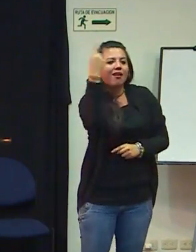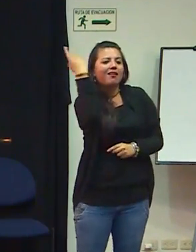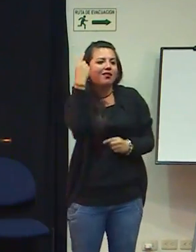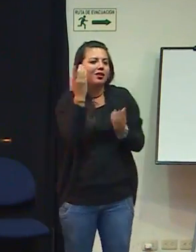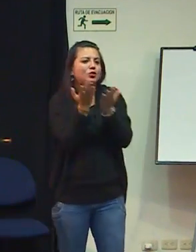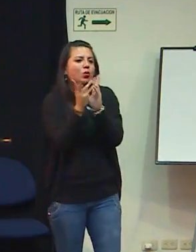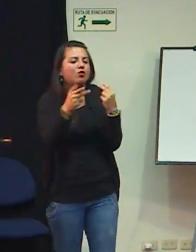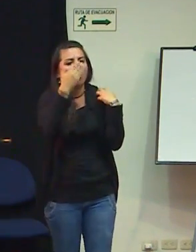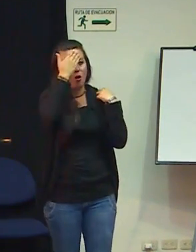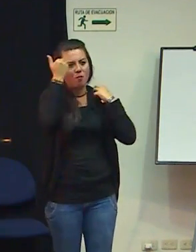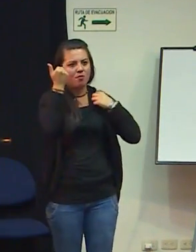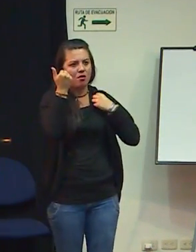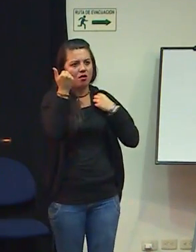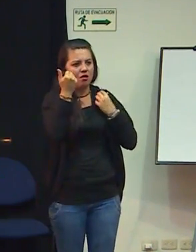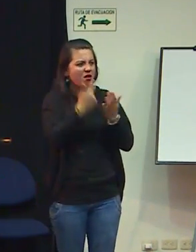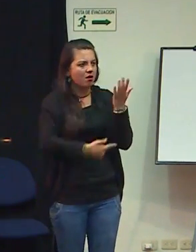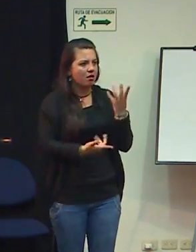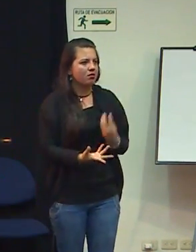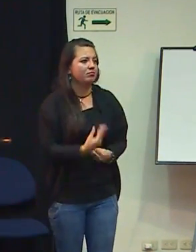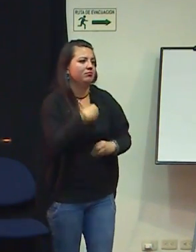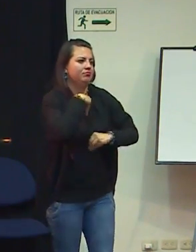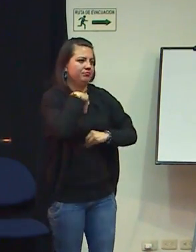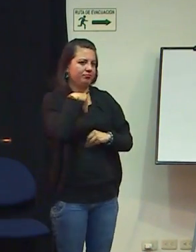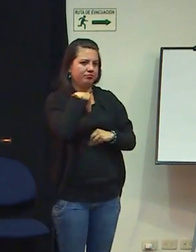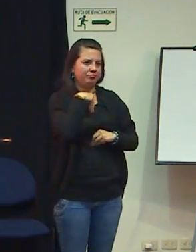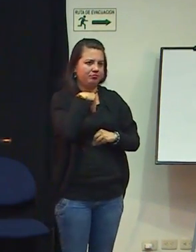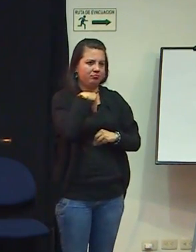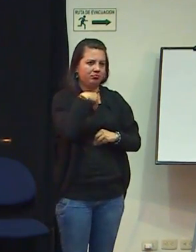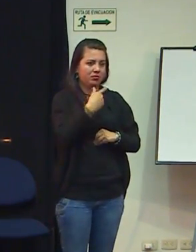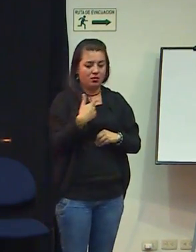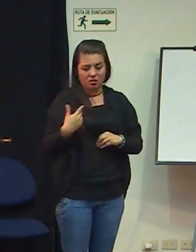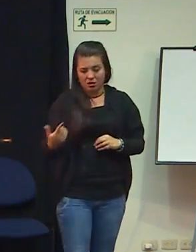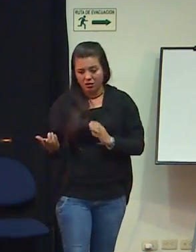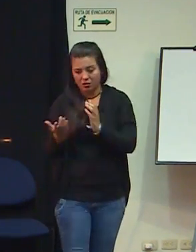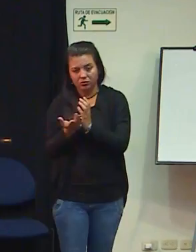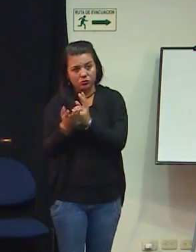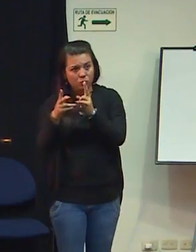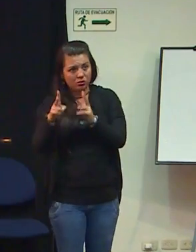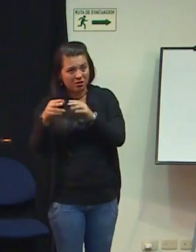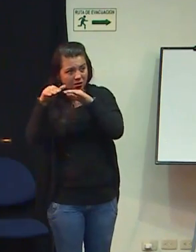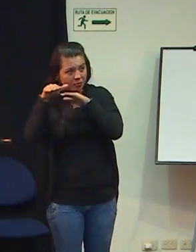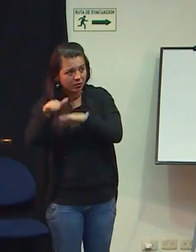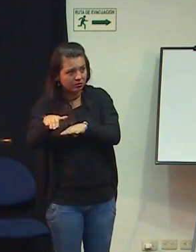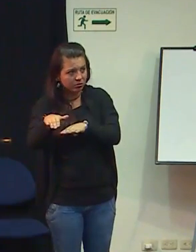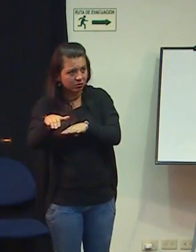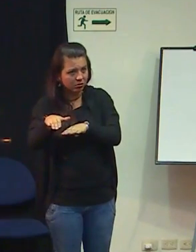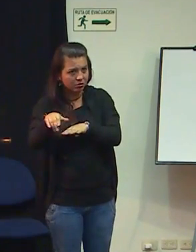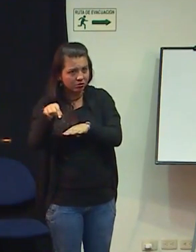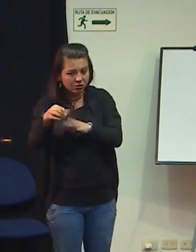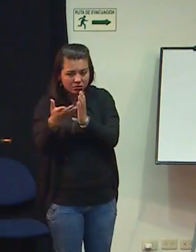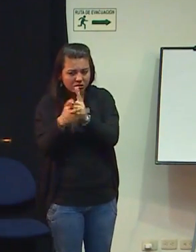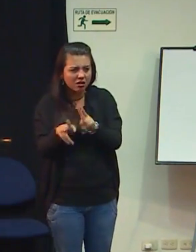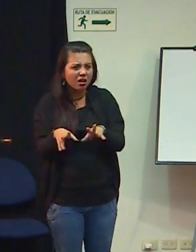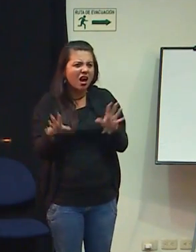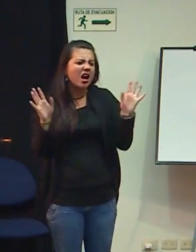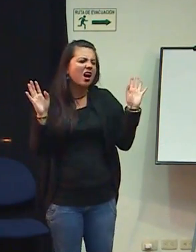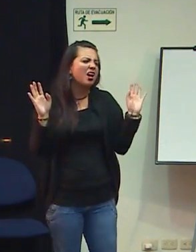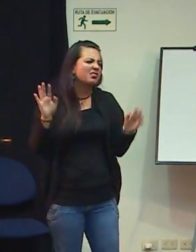se les olvida, pero piensen también que la representación estudiantil no es cualquier cosa